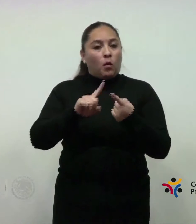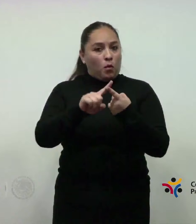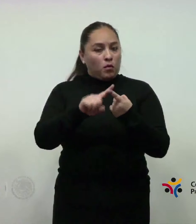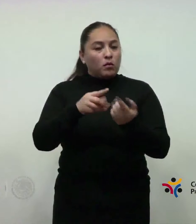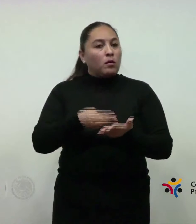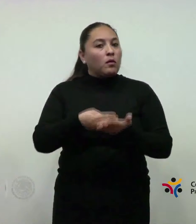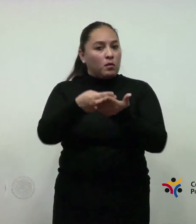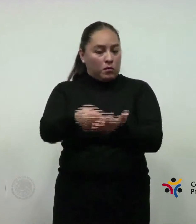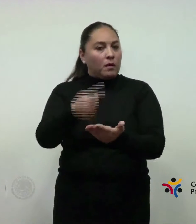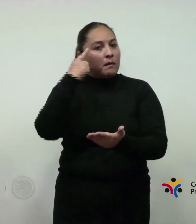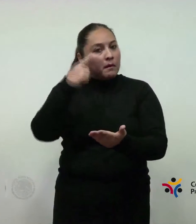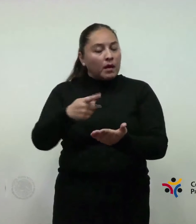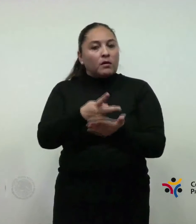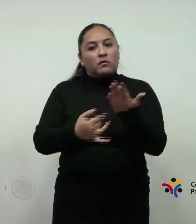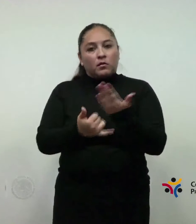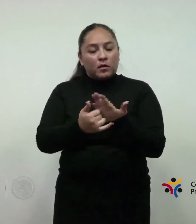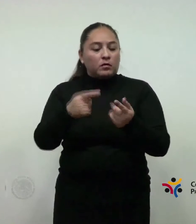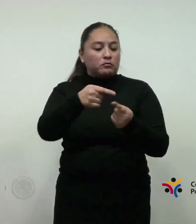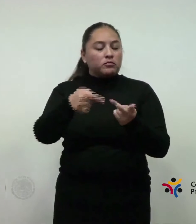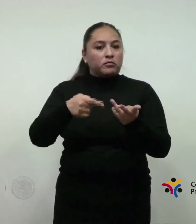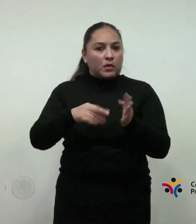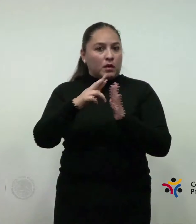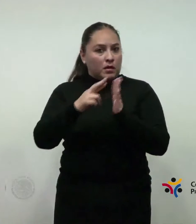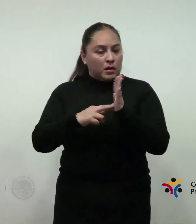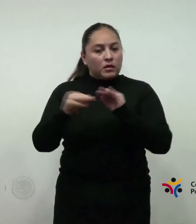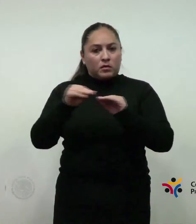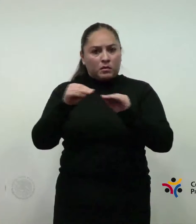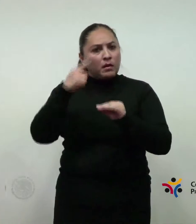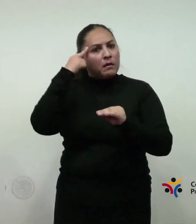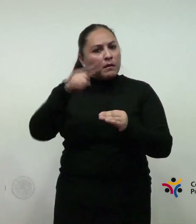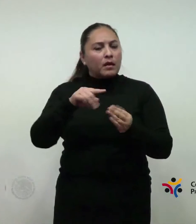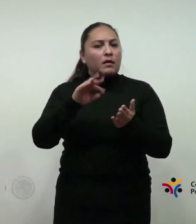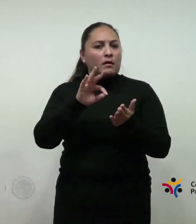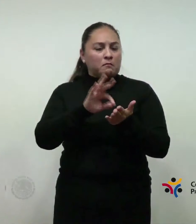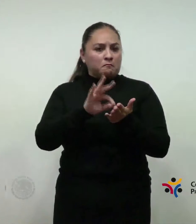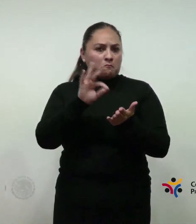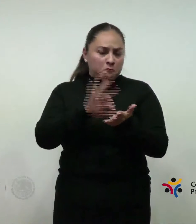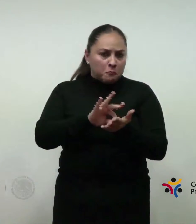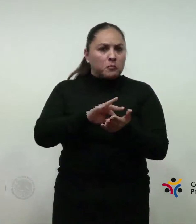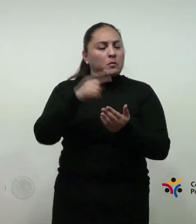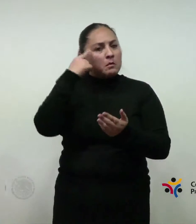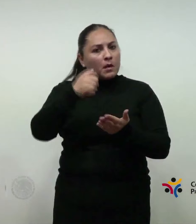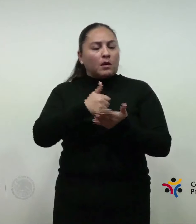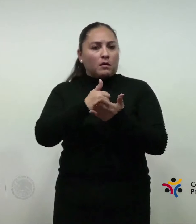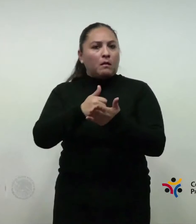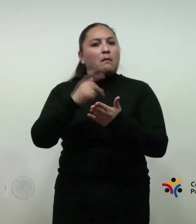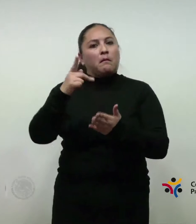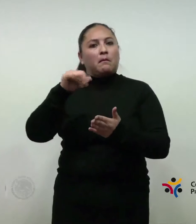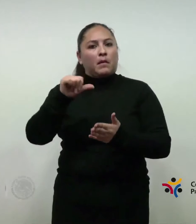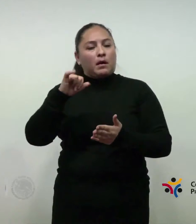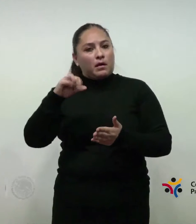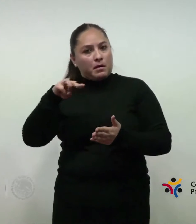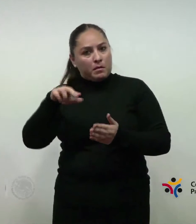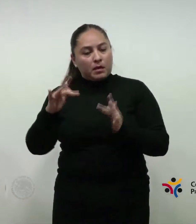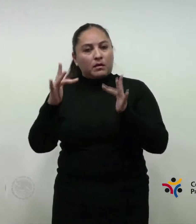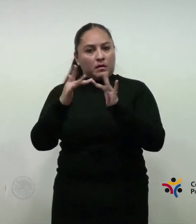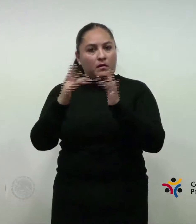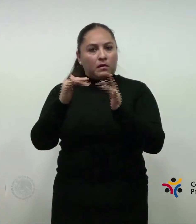cumpla con los requisitos señalados en las reglas de operación vigentes del paimef en forma electrónica e impresa firmado y rubricado